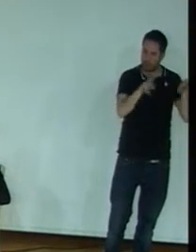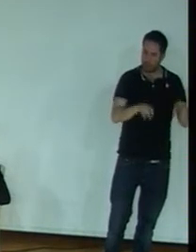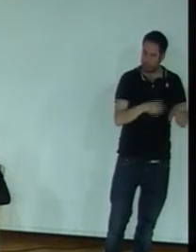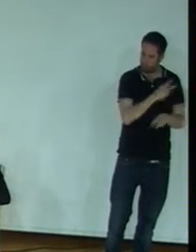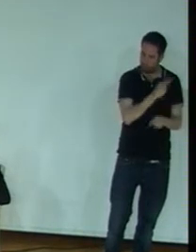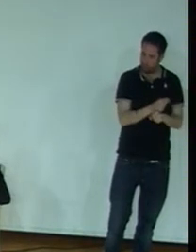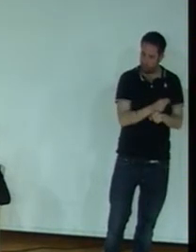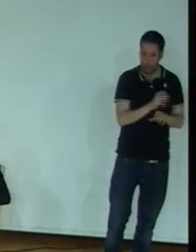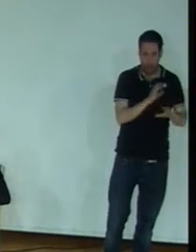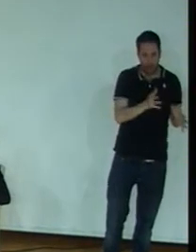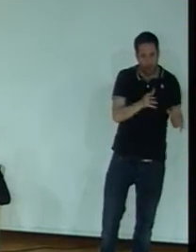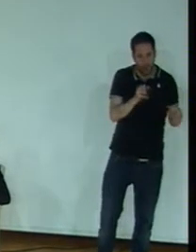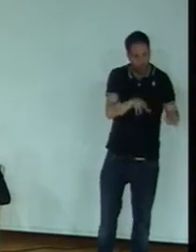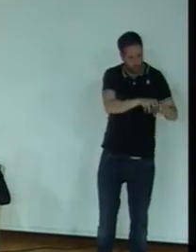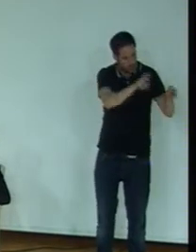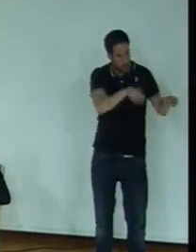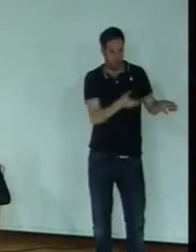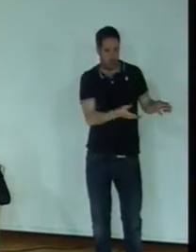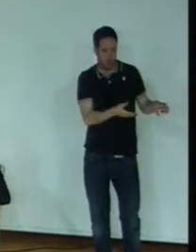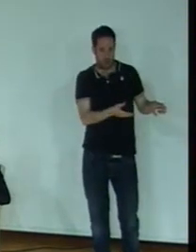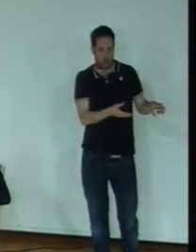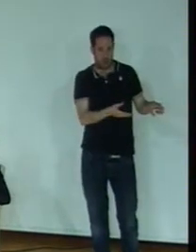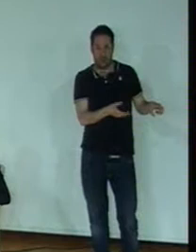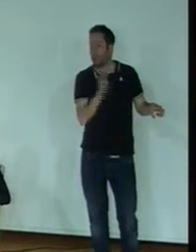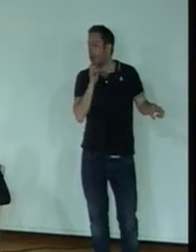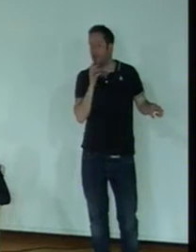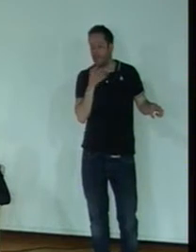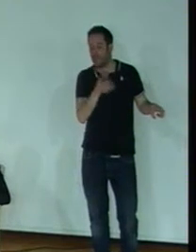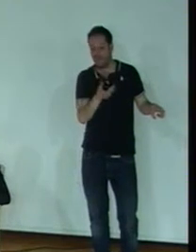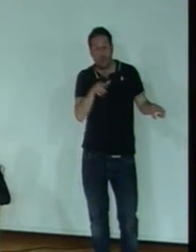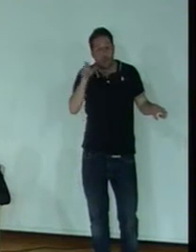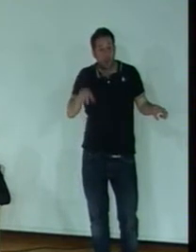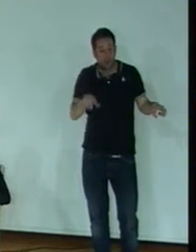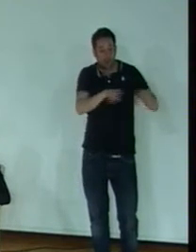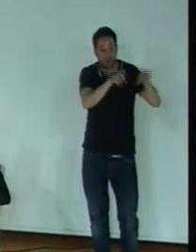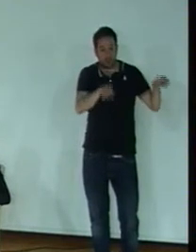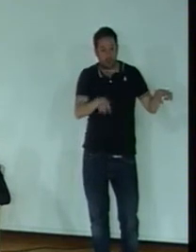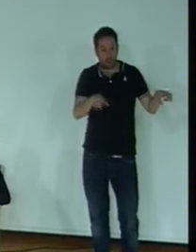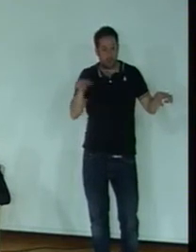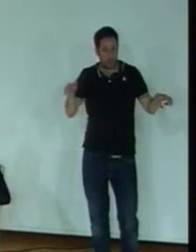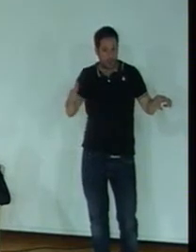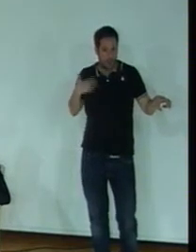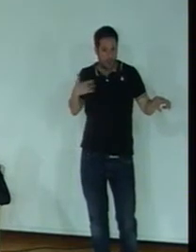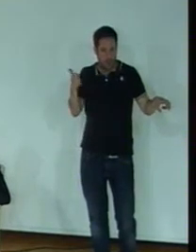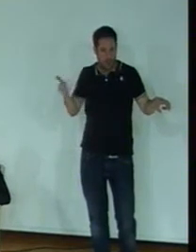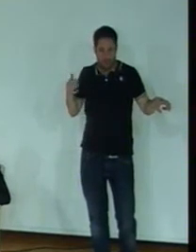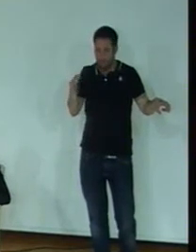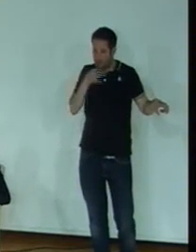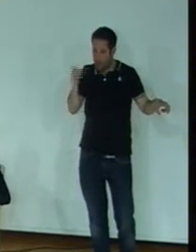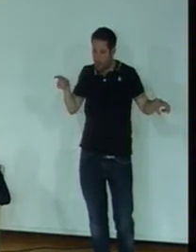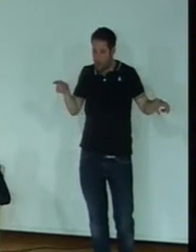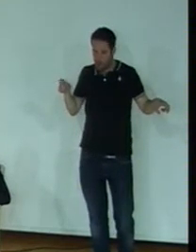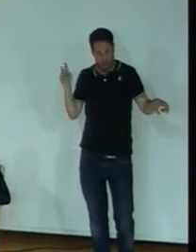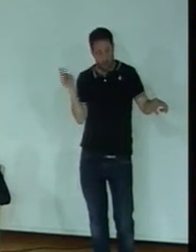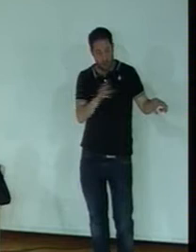part. Comment s'assurer que, effectivement, c'était l'exemple que tu as cité tout à l'heure, que quelqu'un ne va pas, pour son intérêt ou son profit personnel,